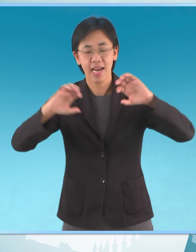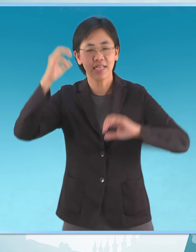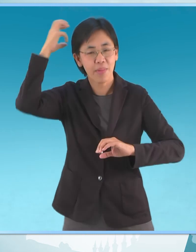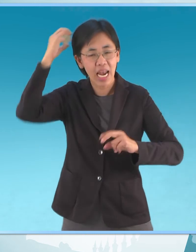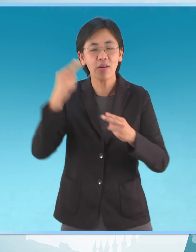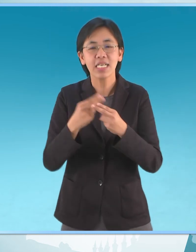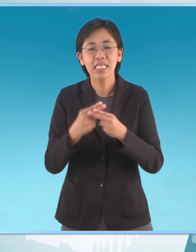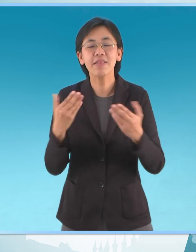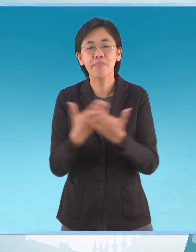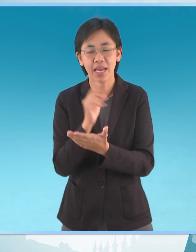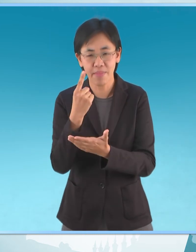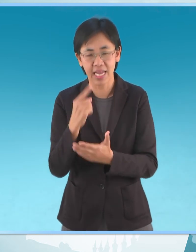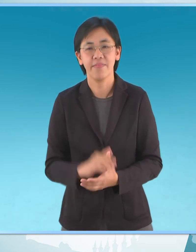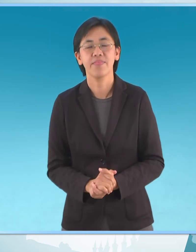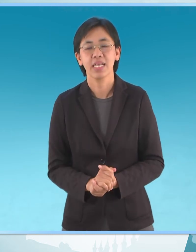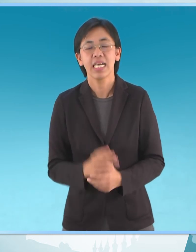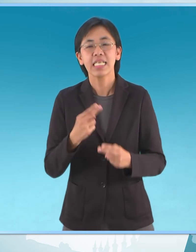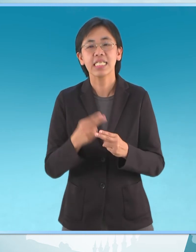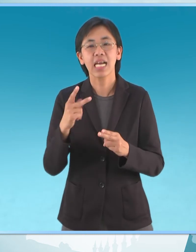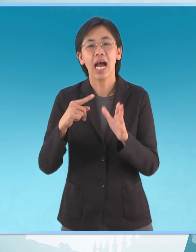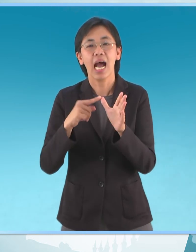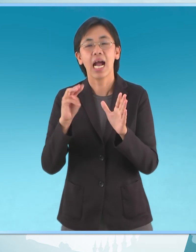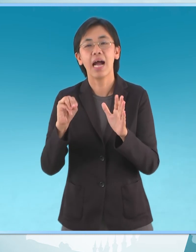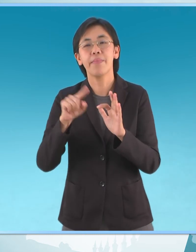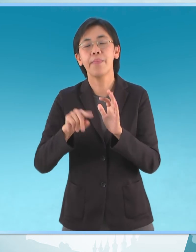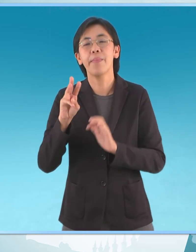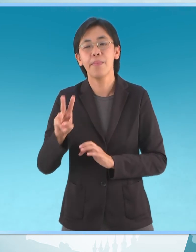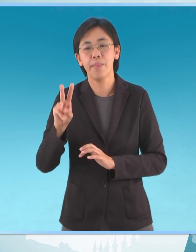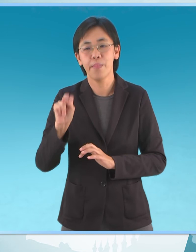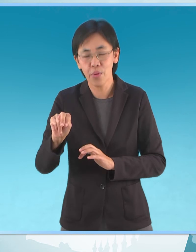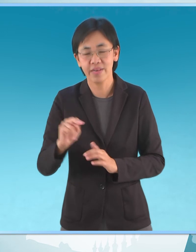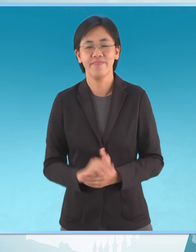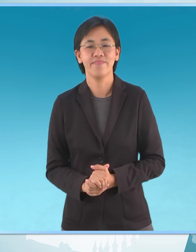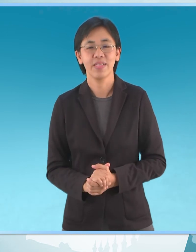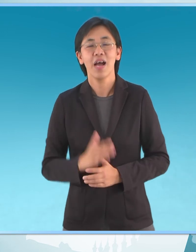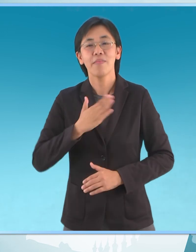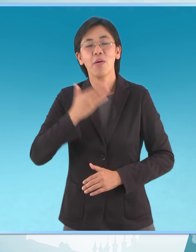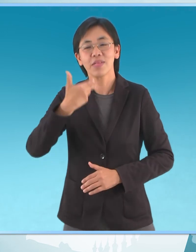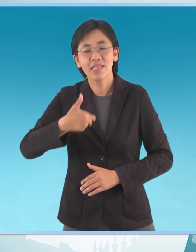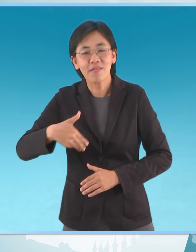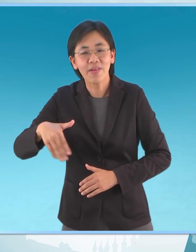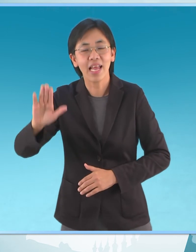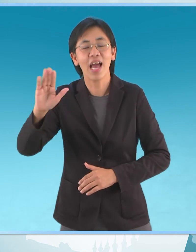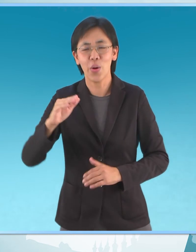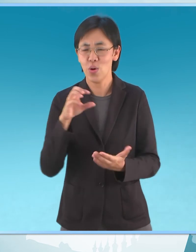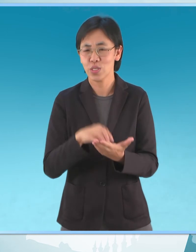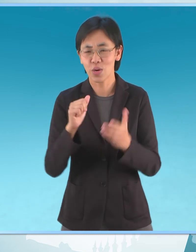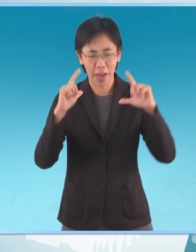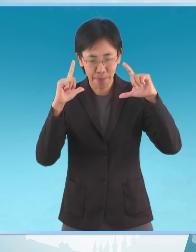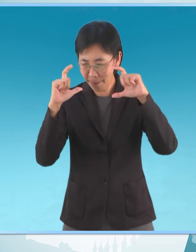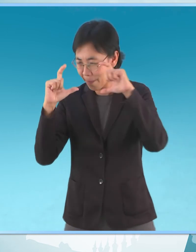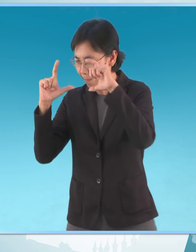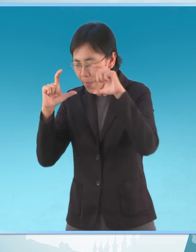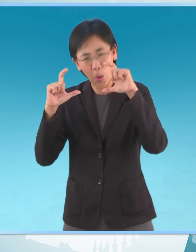งพอรัฐบาลลาวจึงได้เปลี่ยนชื่อแขวงให้ใหม่ว่าแขวงคำม่วนนั่นเองนะครับ วันนี้ผมต้องลาเมืองท่าแขกไป